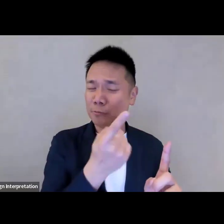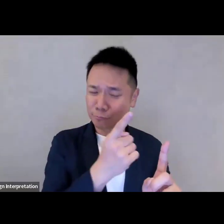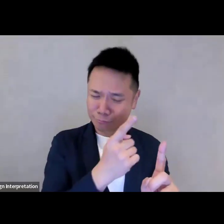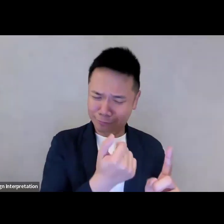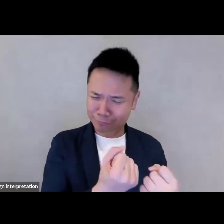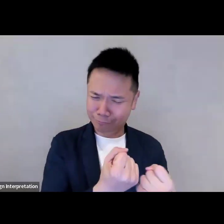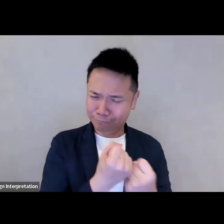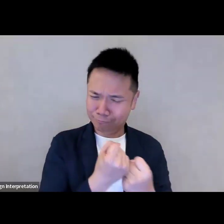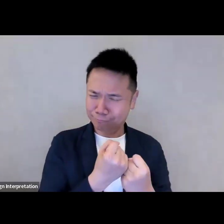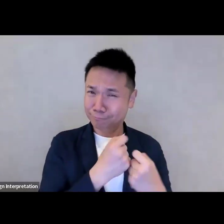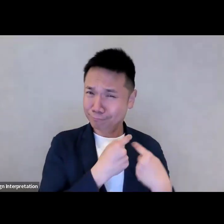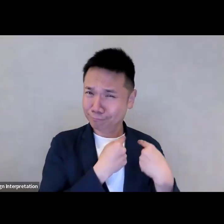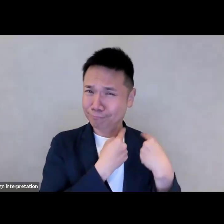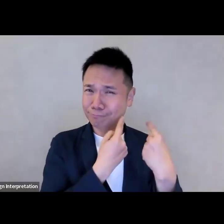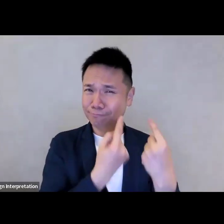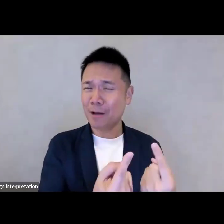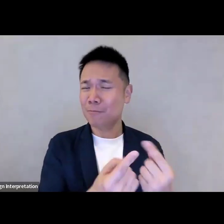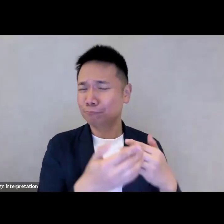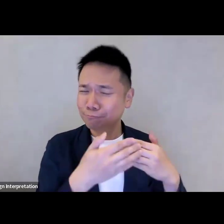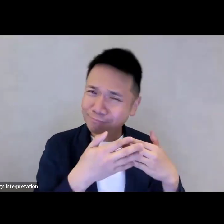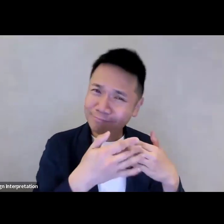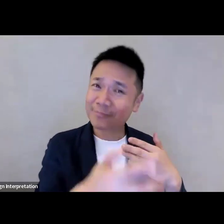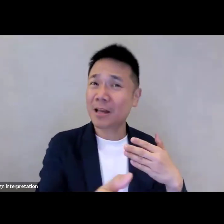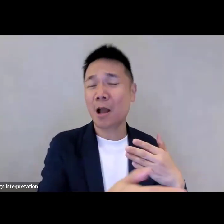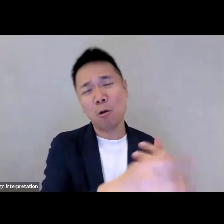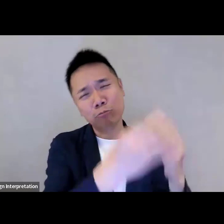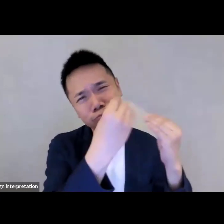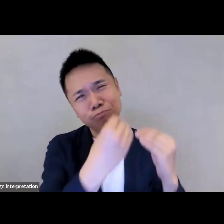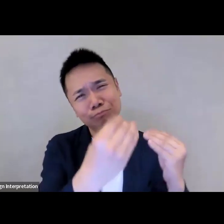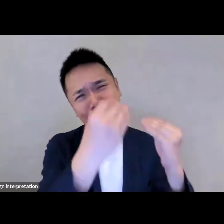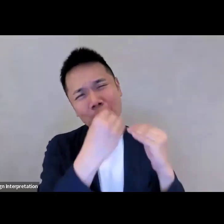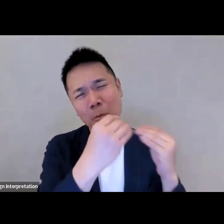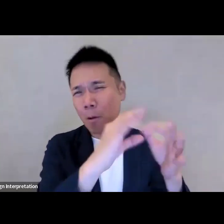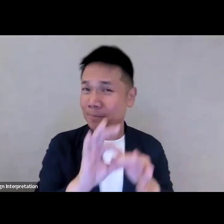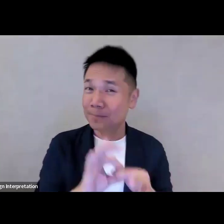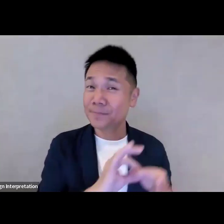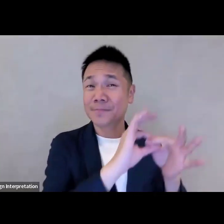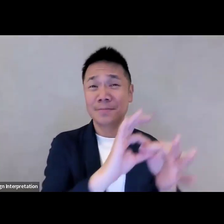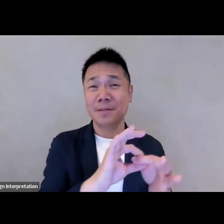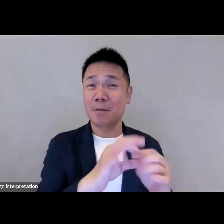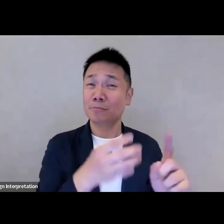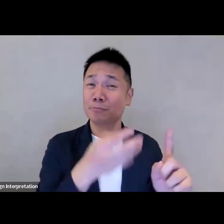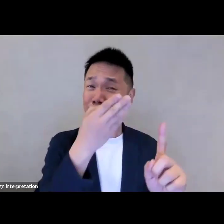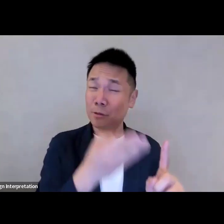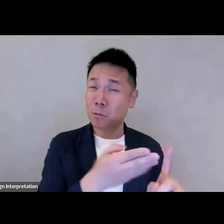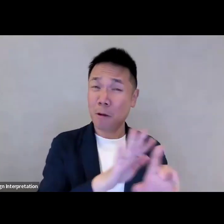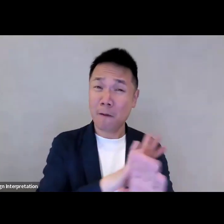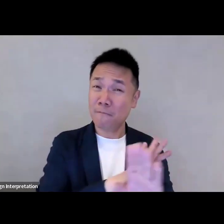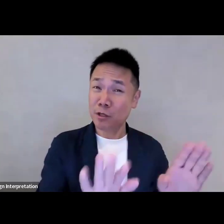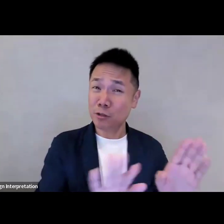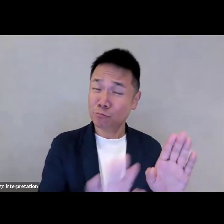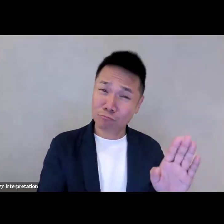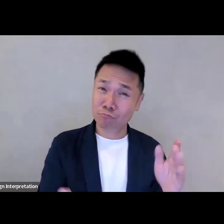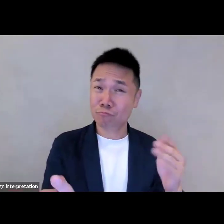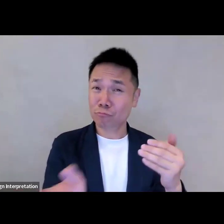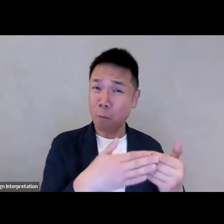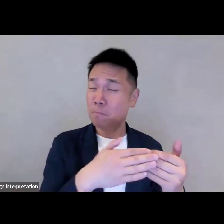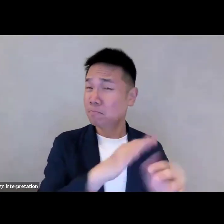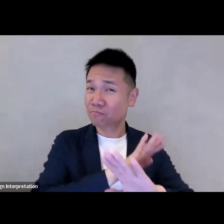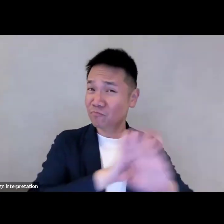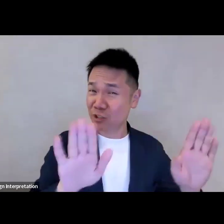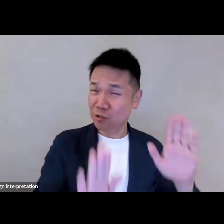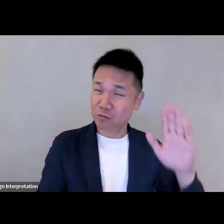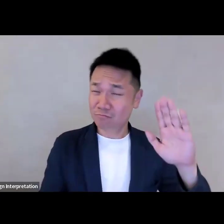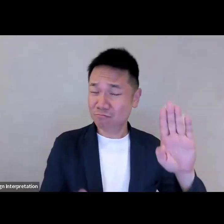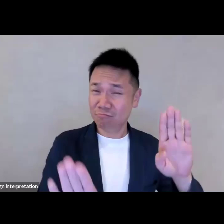我知道我走在他正确的道路上面，我知道他会永远在我们身边，而且他所